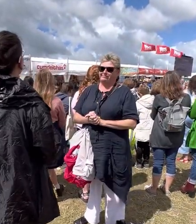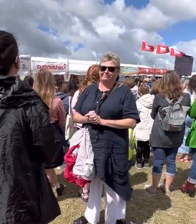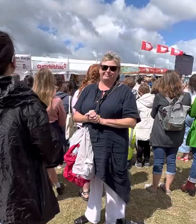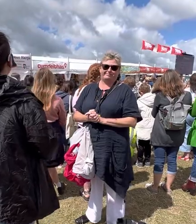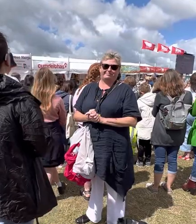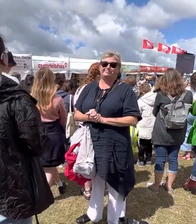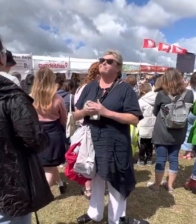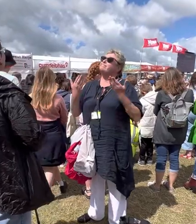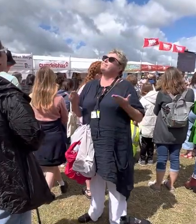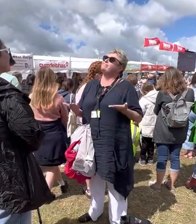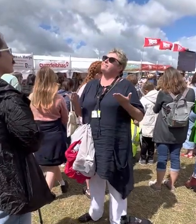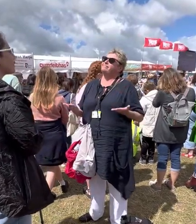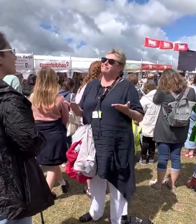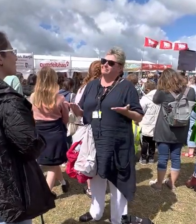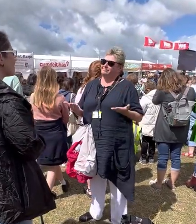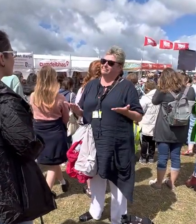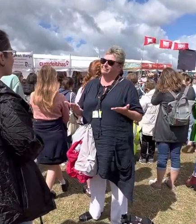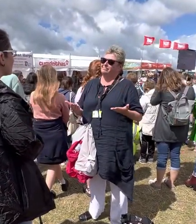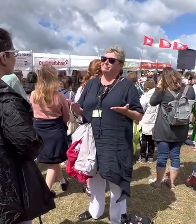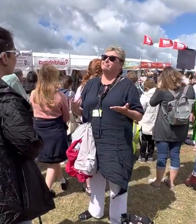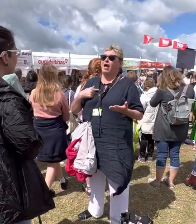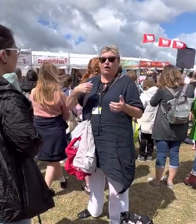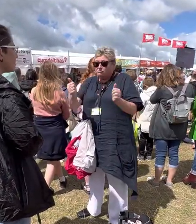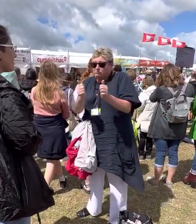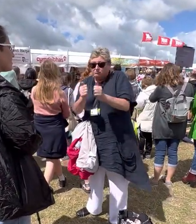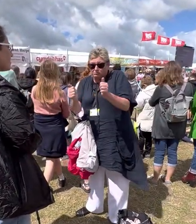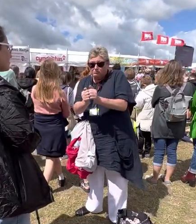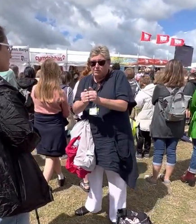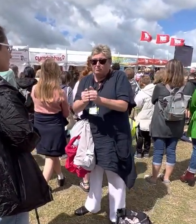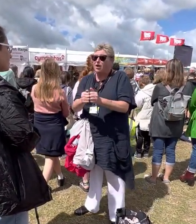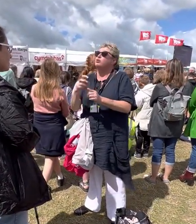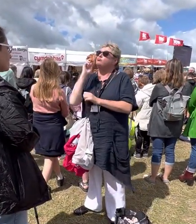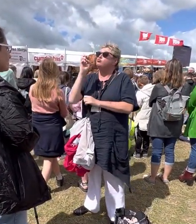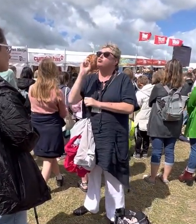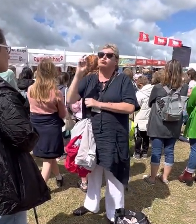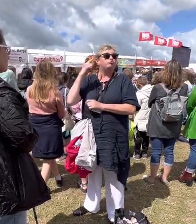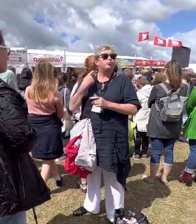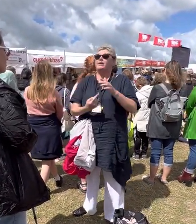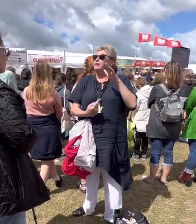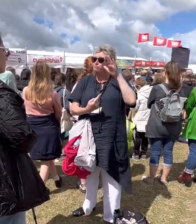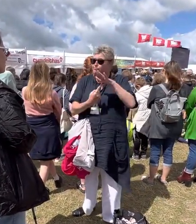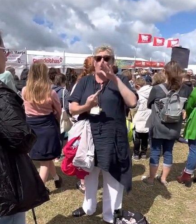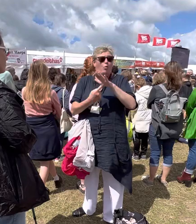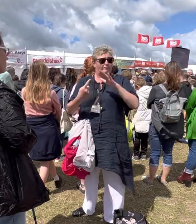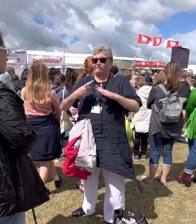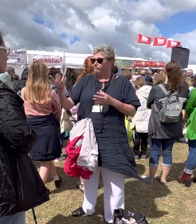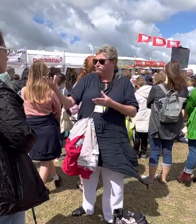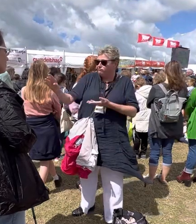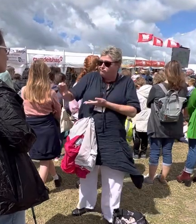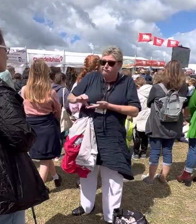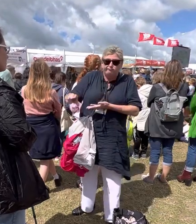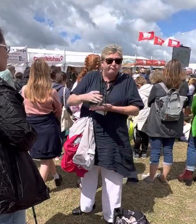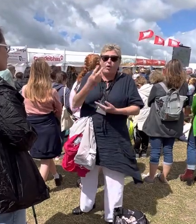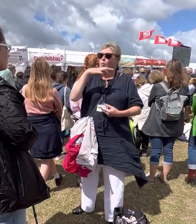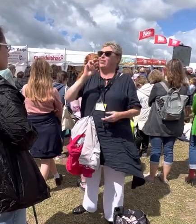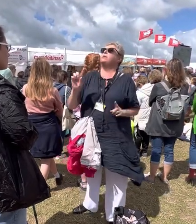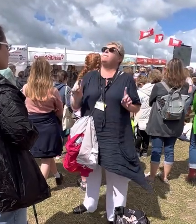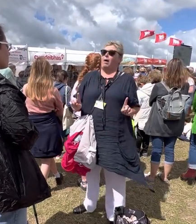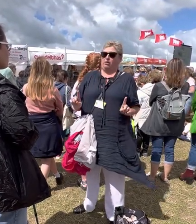Nawr, dwi'n cytuno bod twristiaeth yn ddiwydiant pwysig i Gymru, ond mae angen i'r sector i